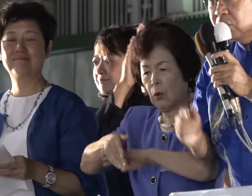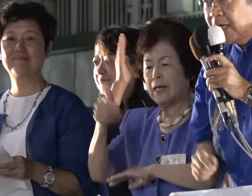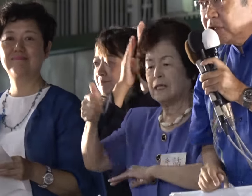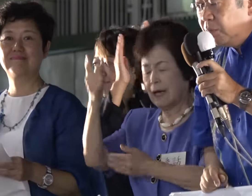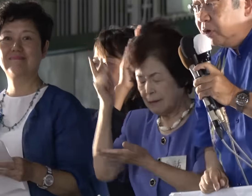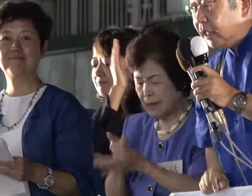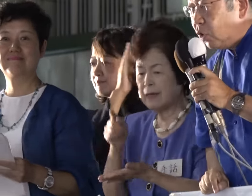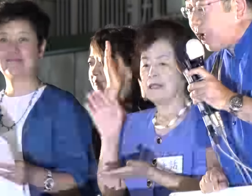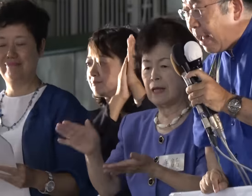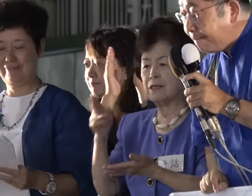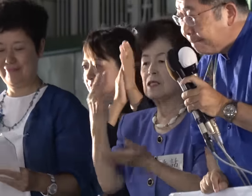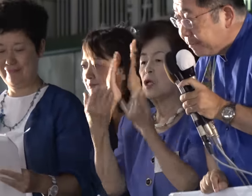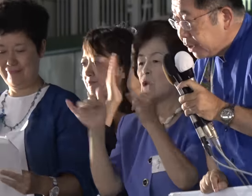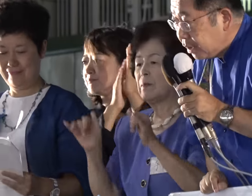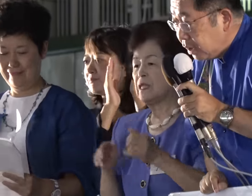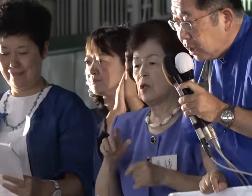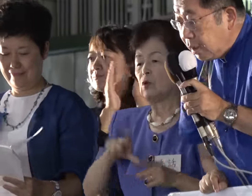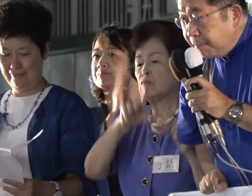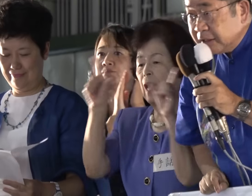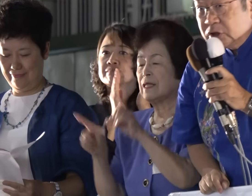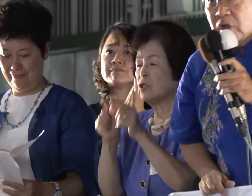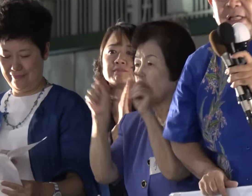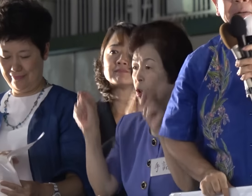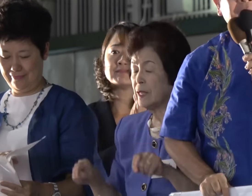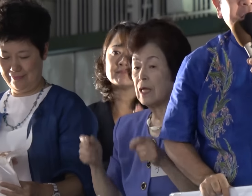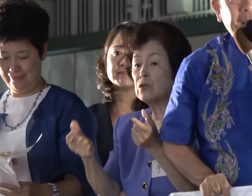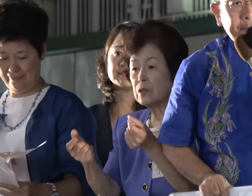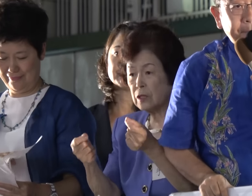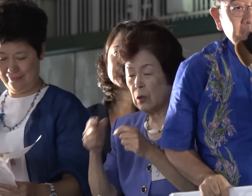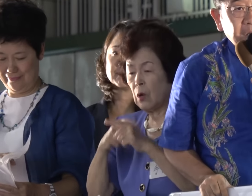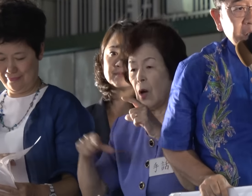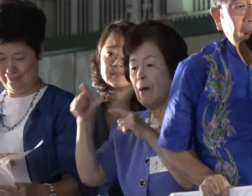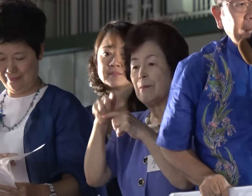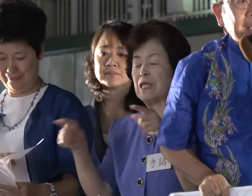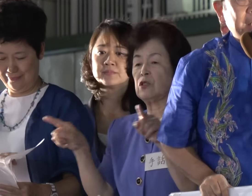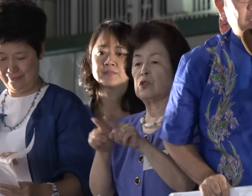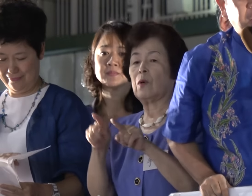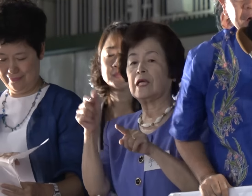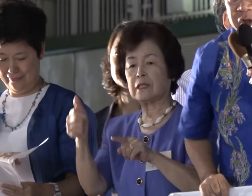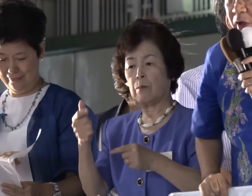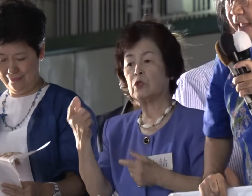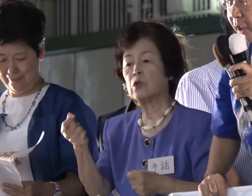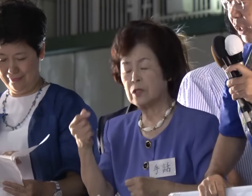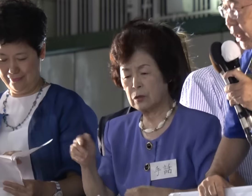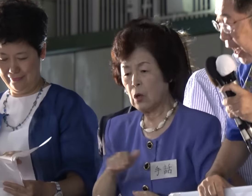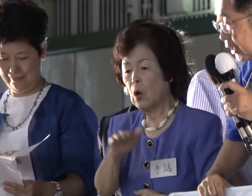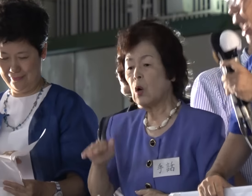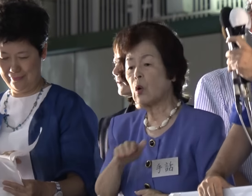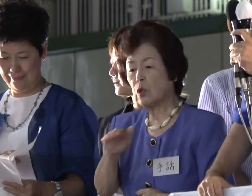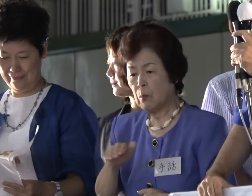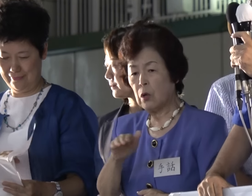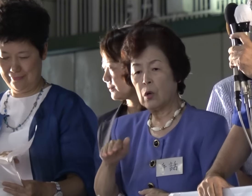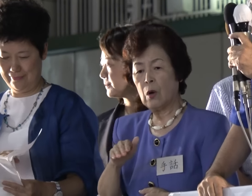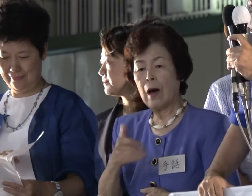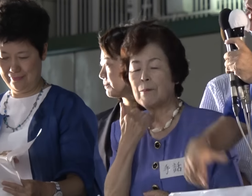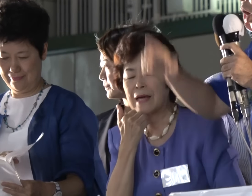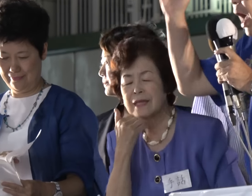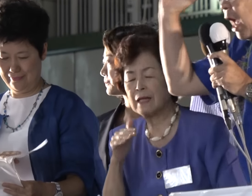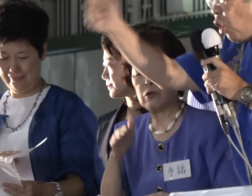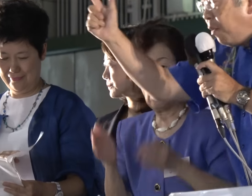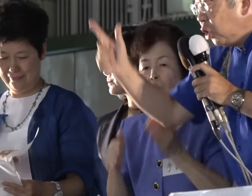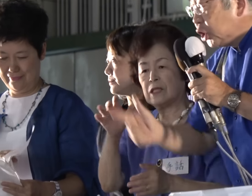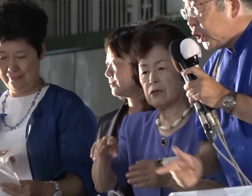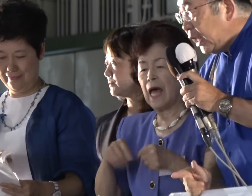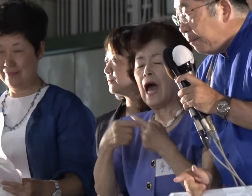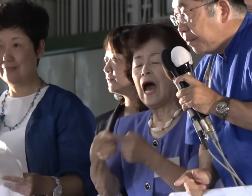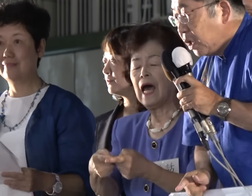都民の暮らしの問題どうか。松添さんだって待機児童をなくすと言ったけどできなかった。